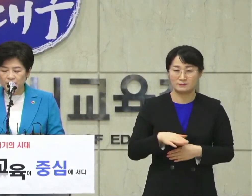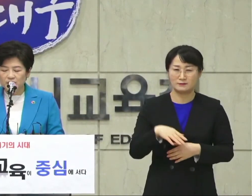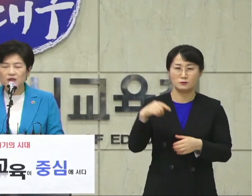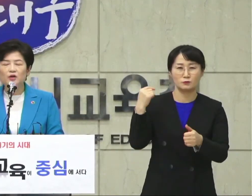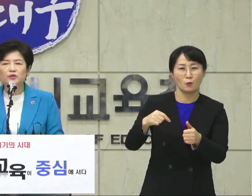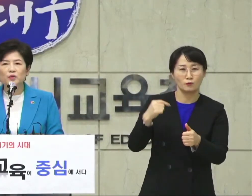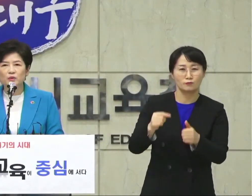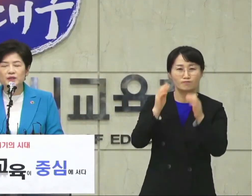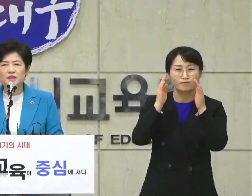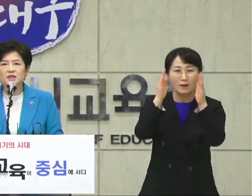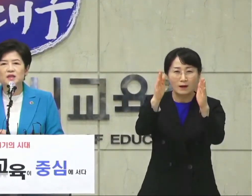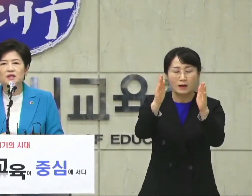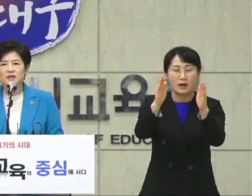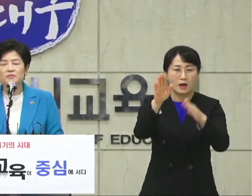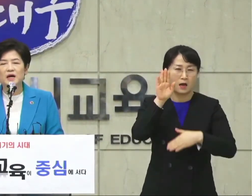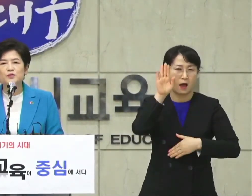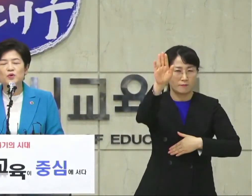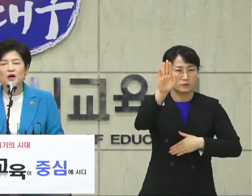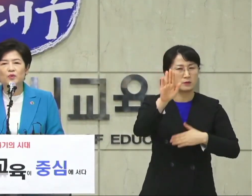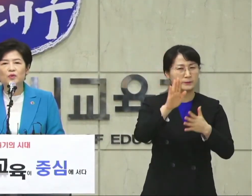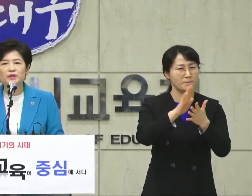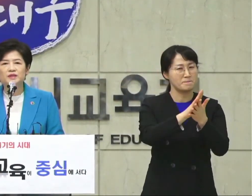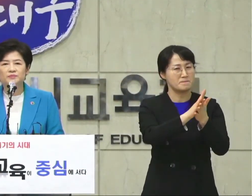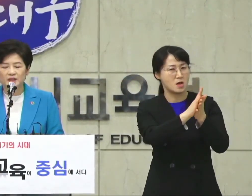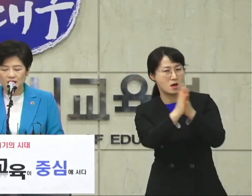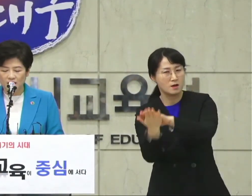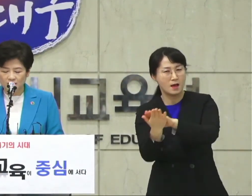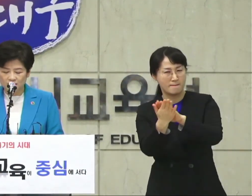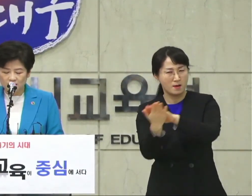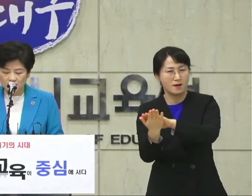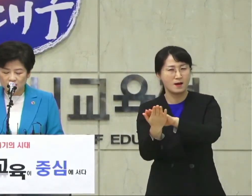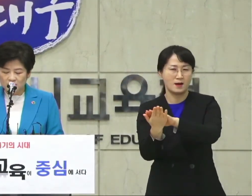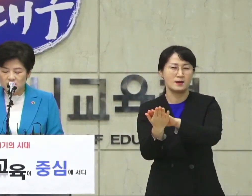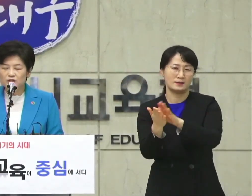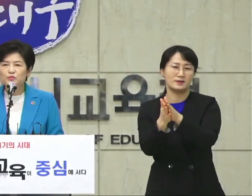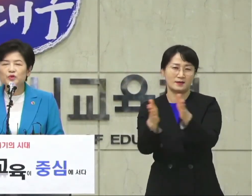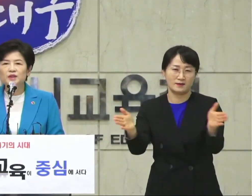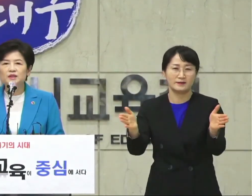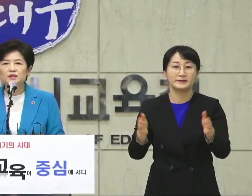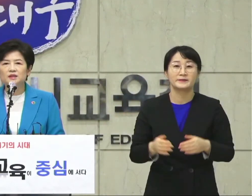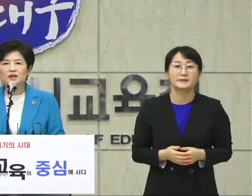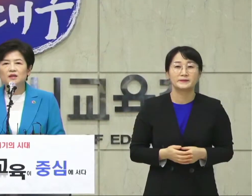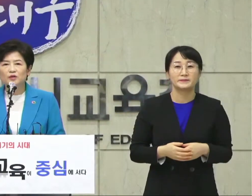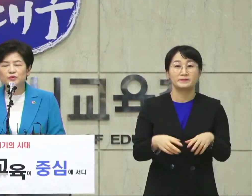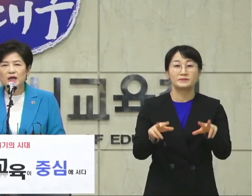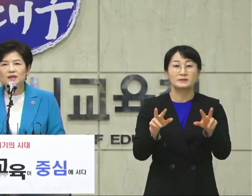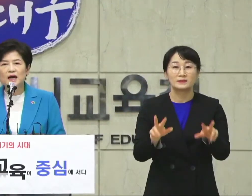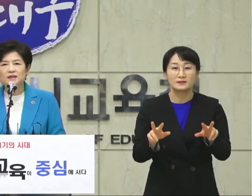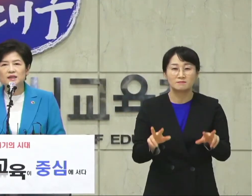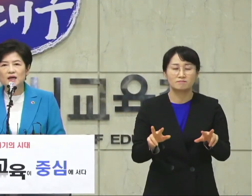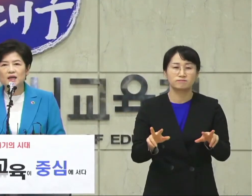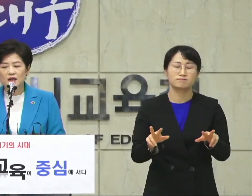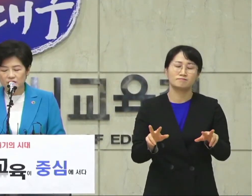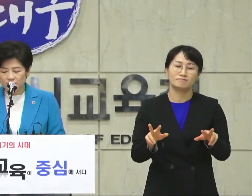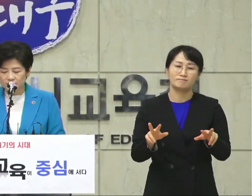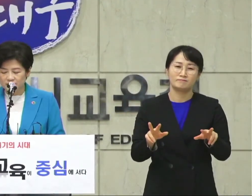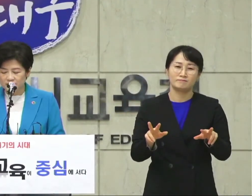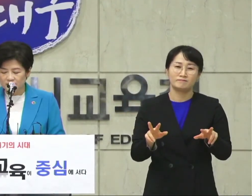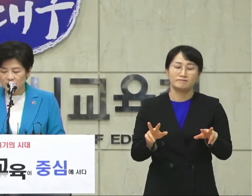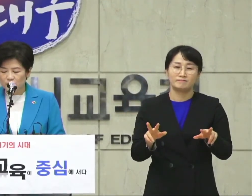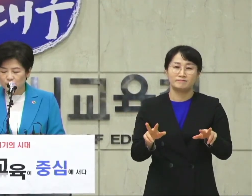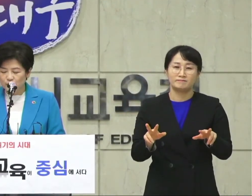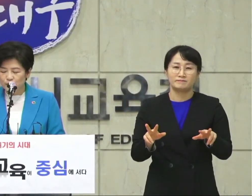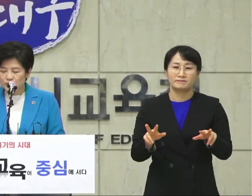이제 또한번 격동의 시기를 마주하고 있습니다. 지금 우리는 너무나